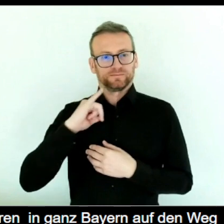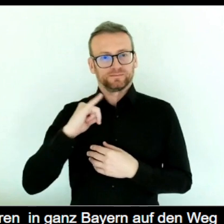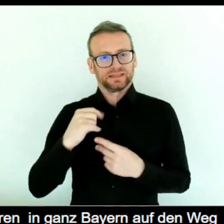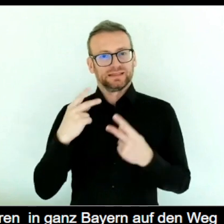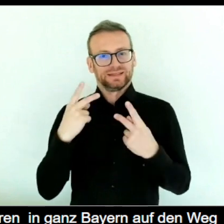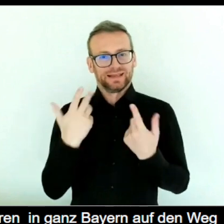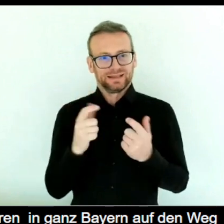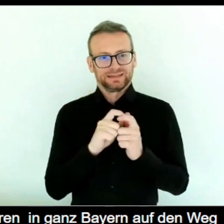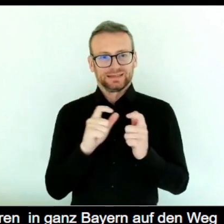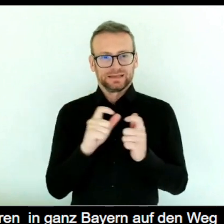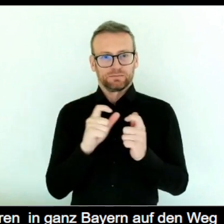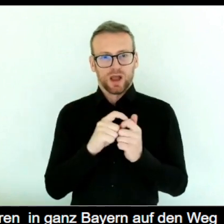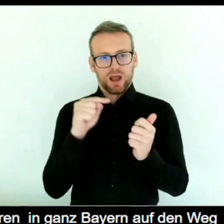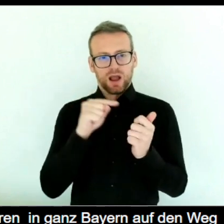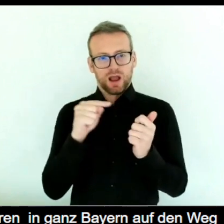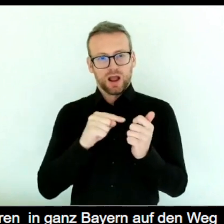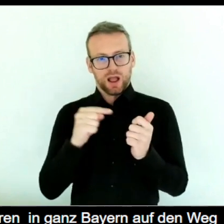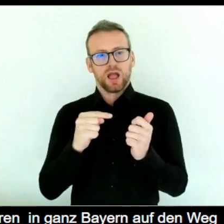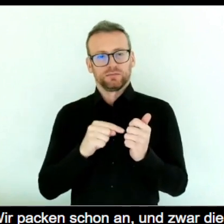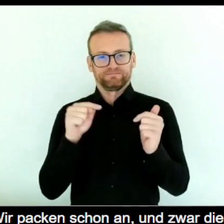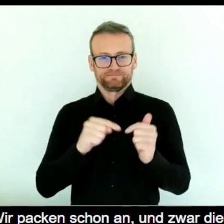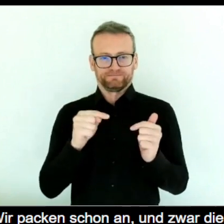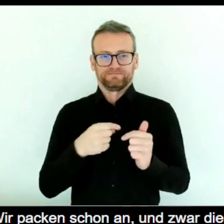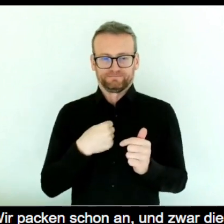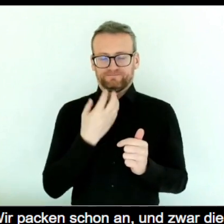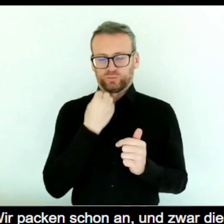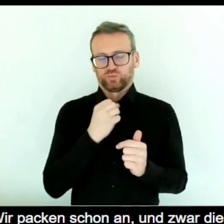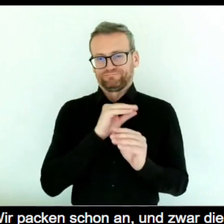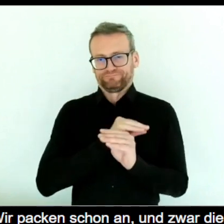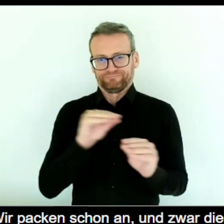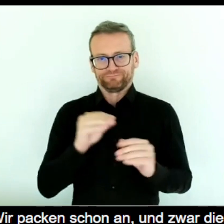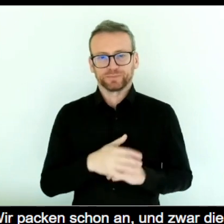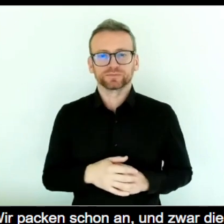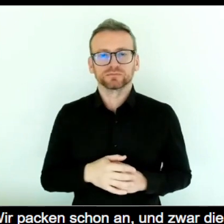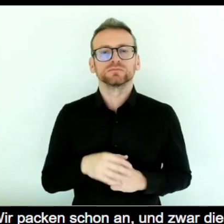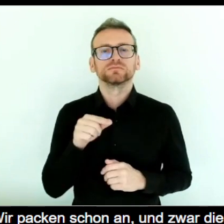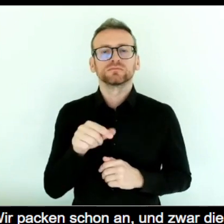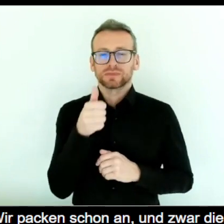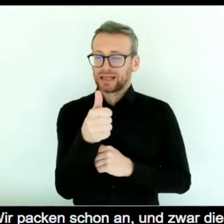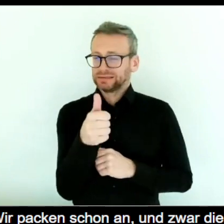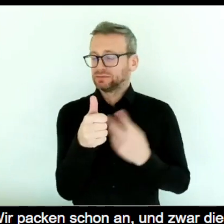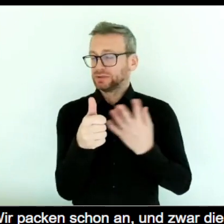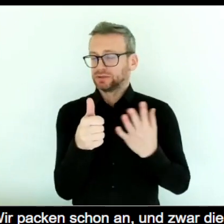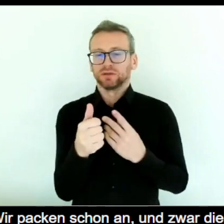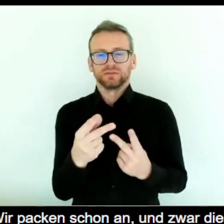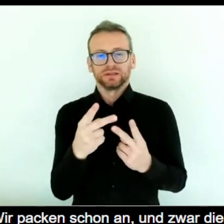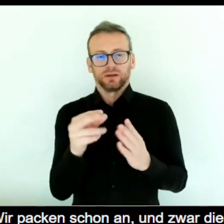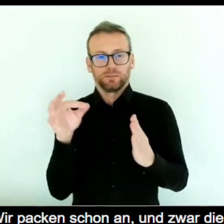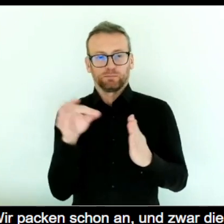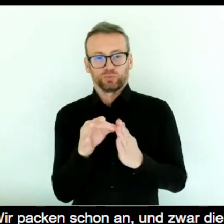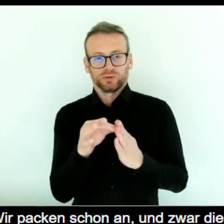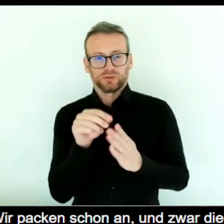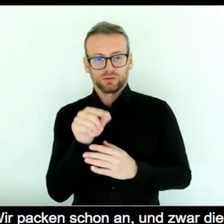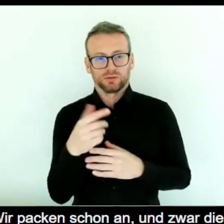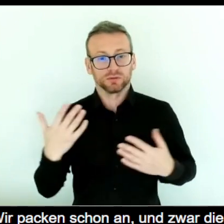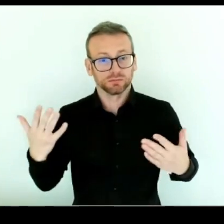Erhöhung der Fördermittel für Wasserstoff- und Batterietechnologie im Zuge der sogenannten IPCEI-Projekte,